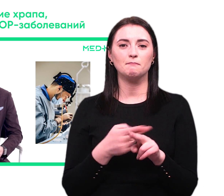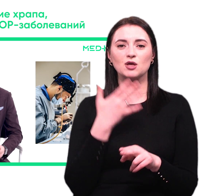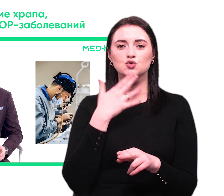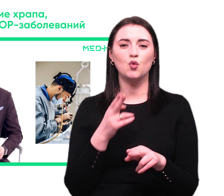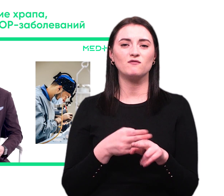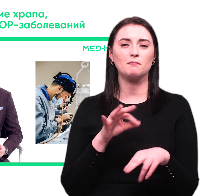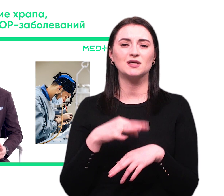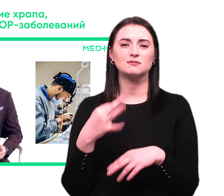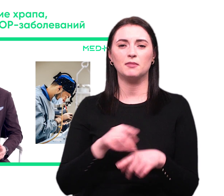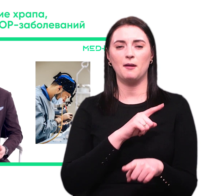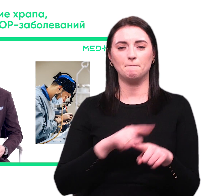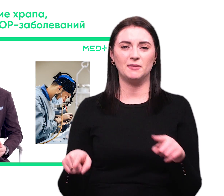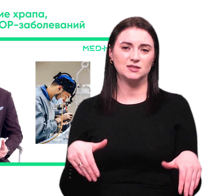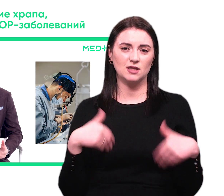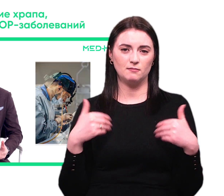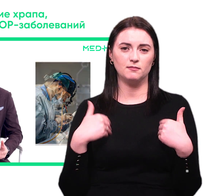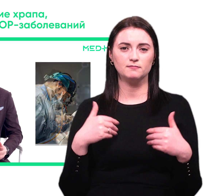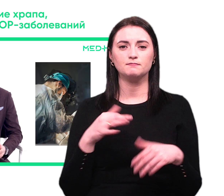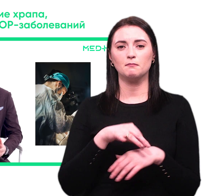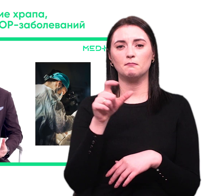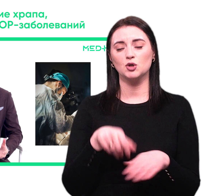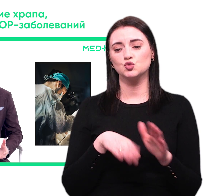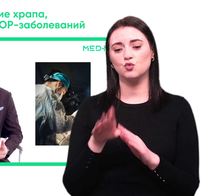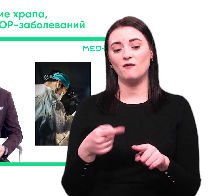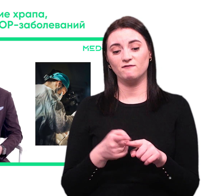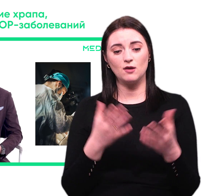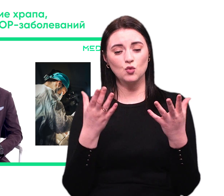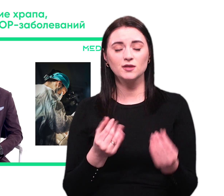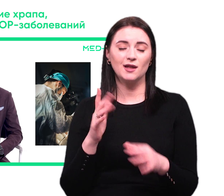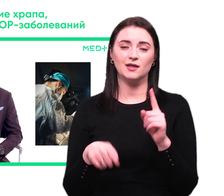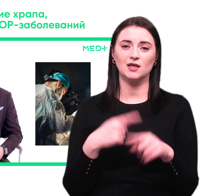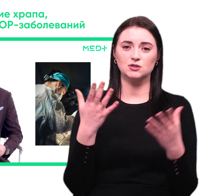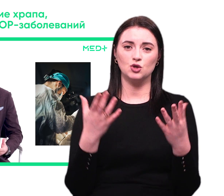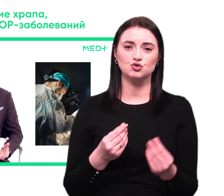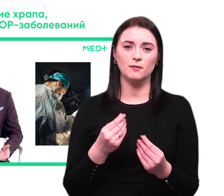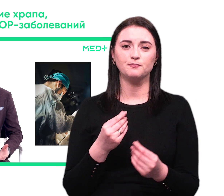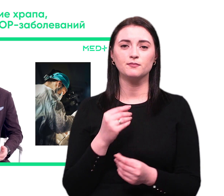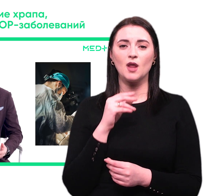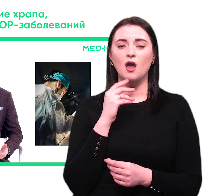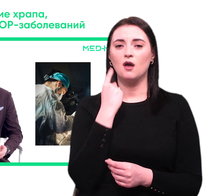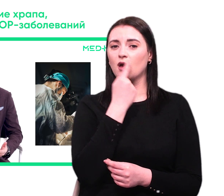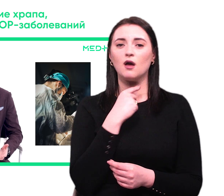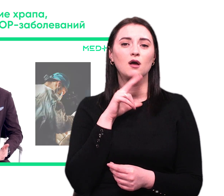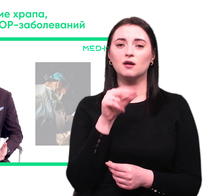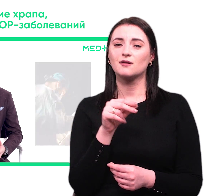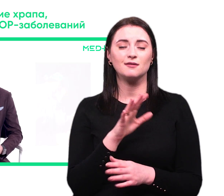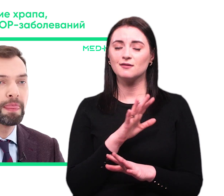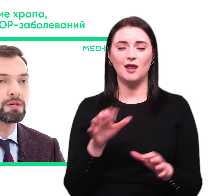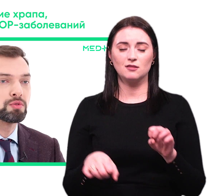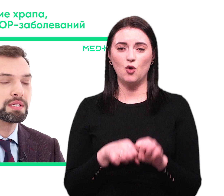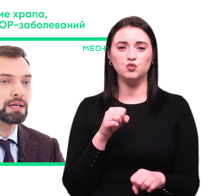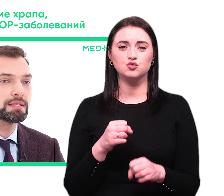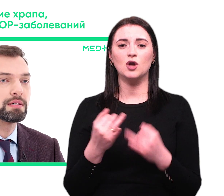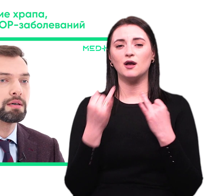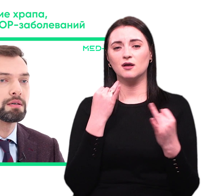безболезненной, быстрой и эффективной. Пациент уходит или в этот же день, или на следующий день. При этом артикуляция речи не нарушена, он может глотать,